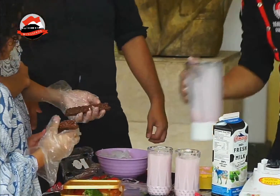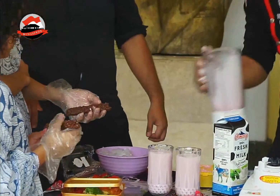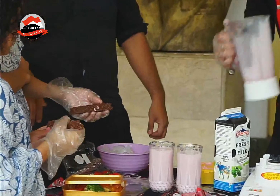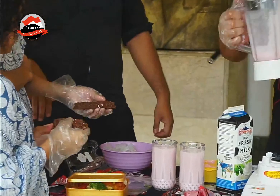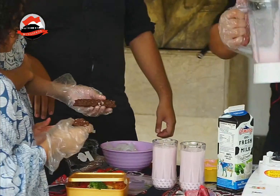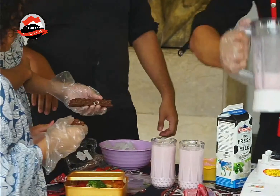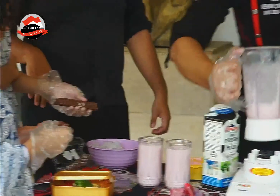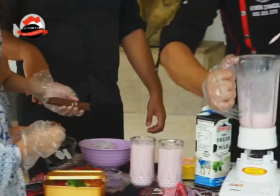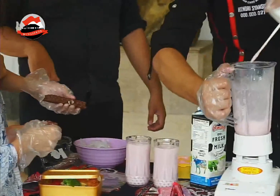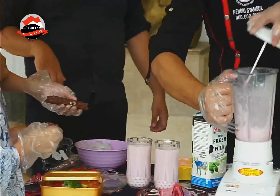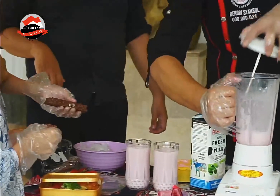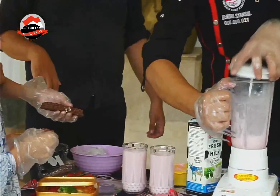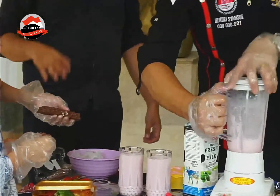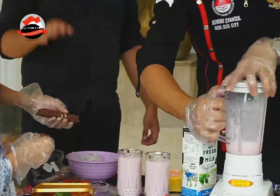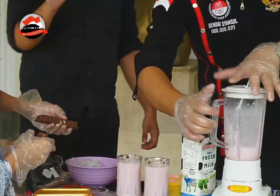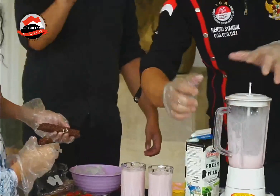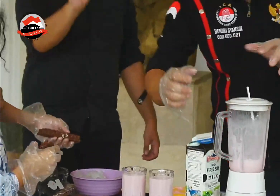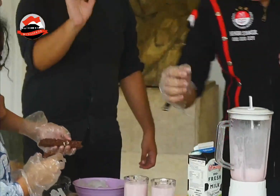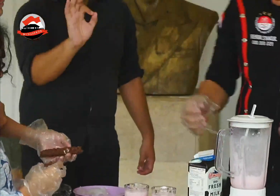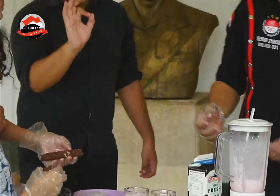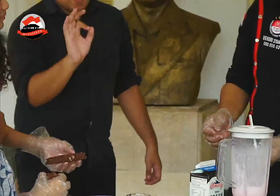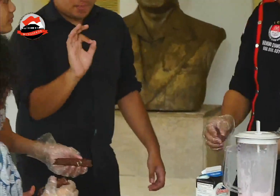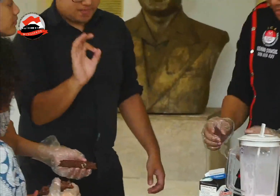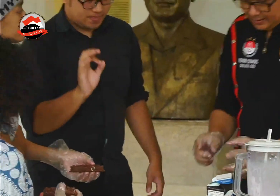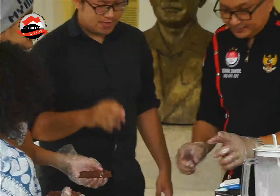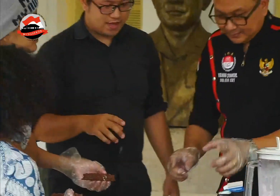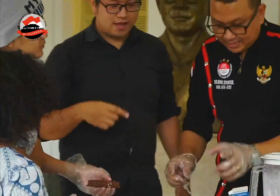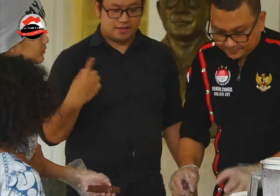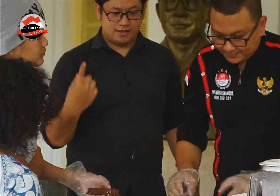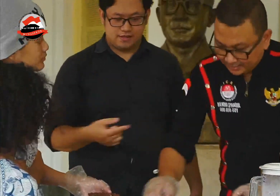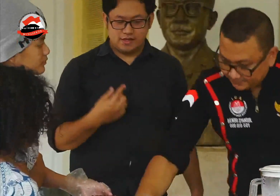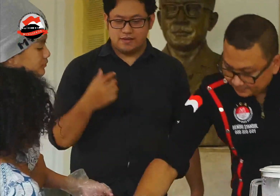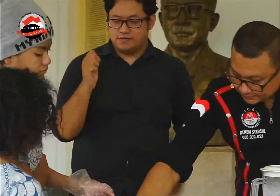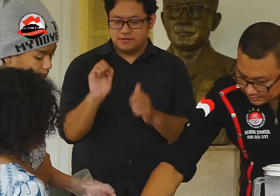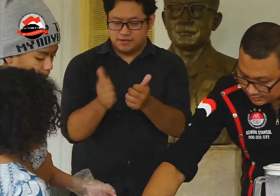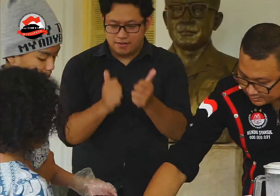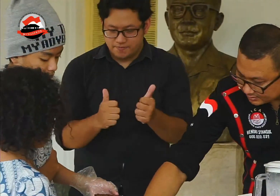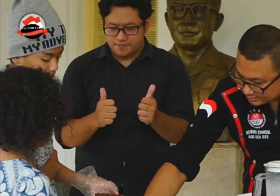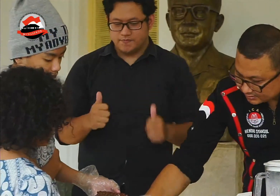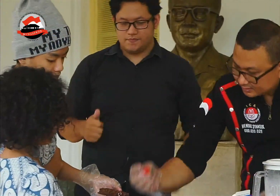Oke. Okay. Nih, kita siapkan